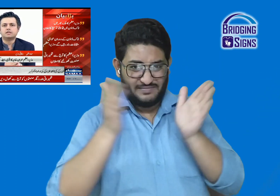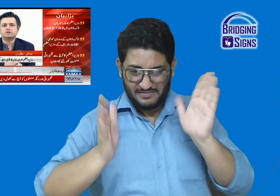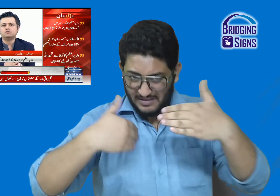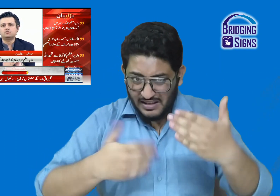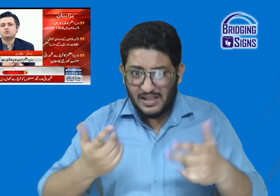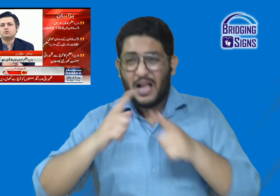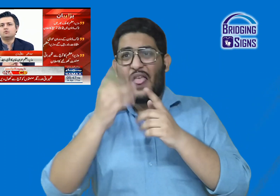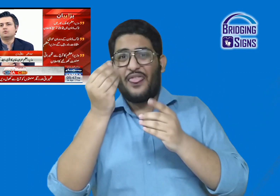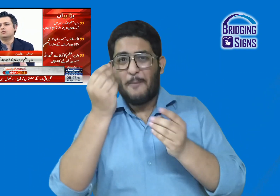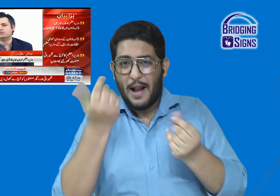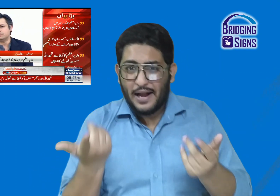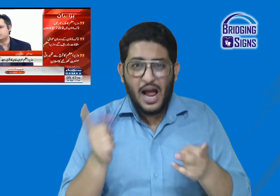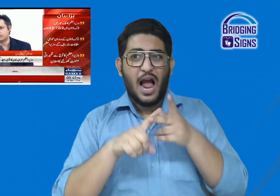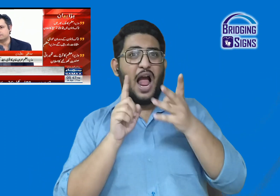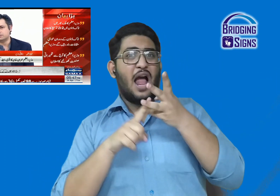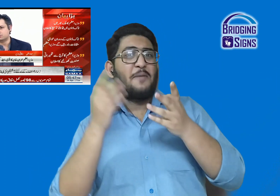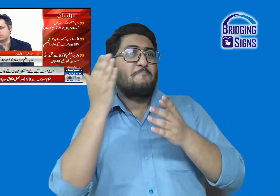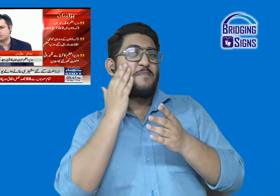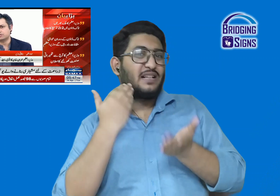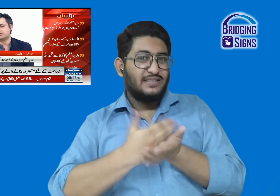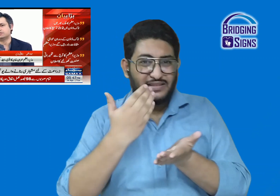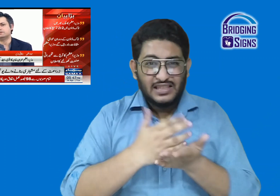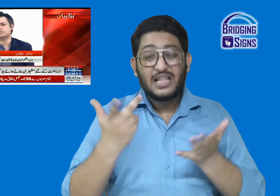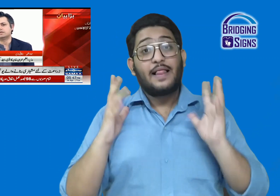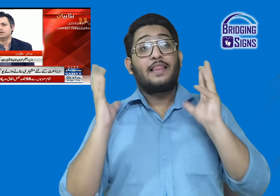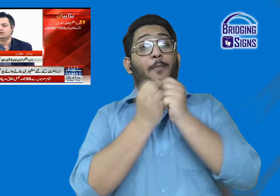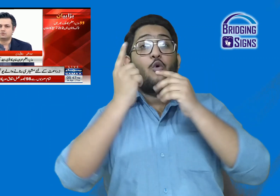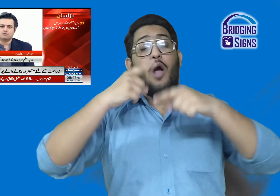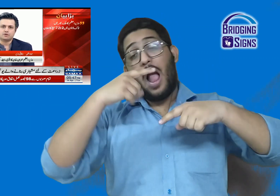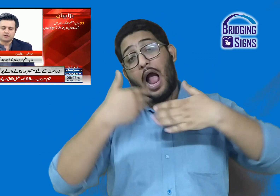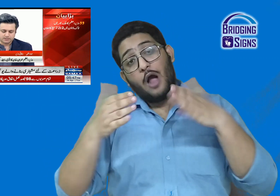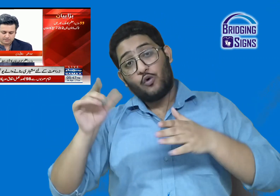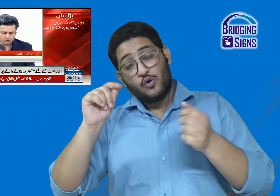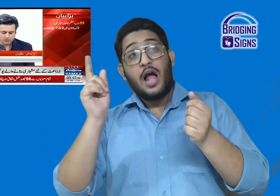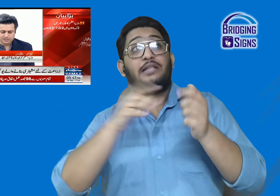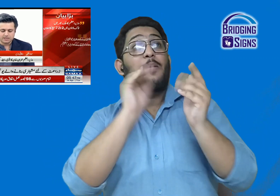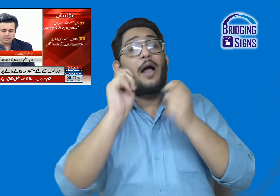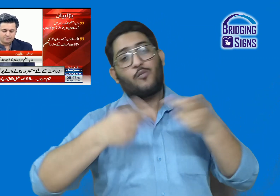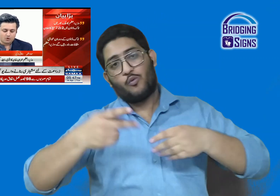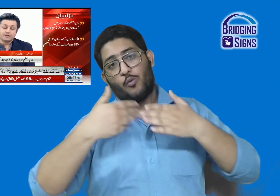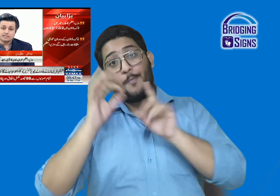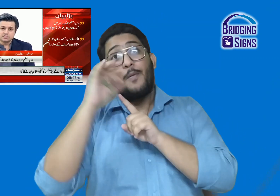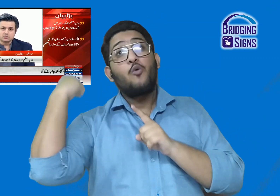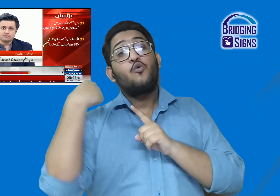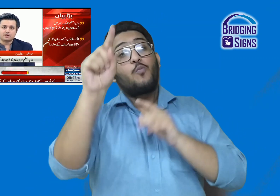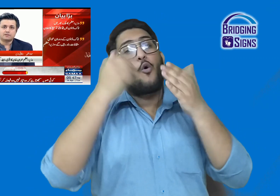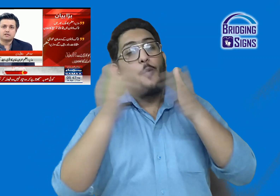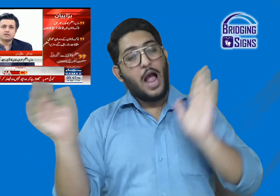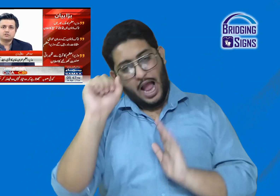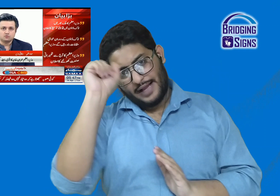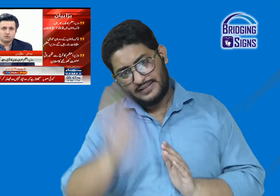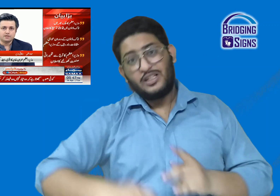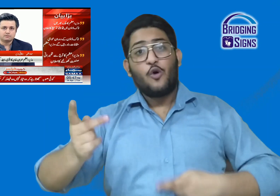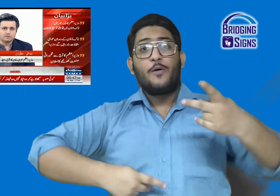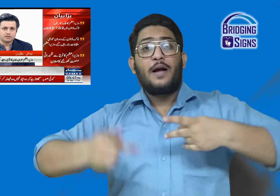जो चीज़ें हैं उनको, उनकी जो एक्टिविटीज़ उससे मुंसलिक जो एक्टिविटी है उसको पूरे पाकिस्तान में खोला जाए, और इस चीज़ के ऊपर